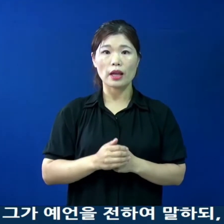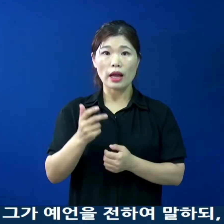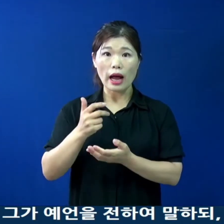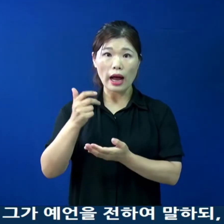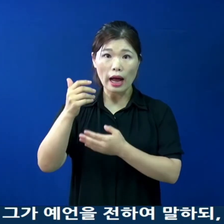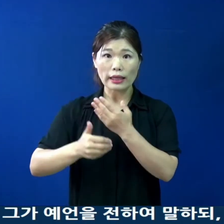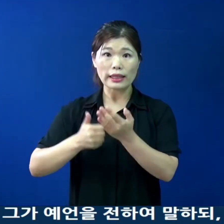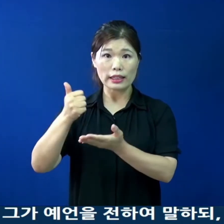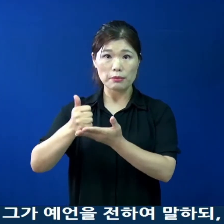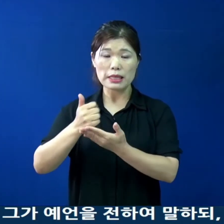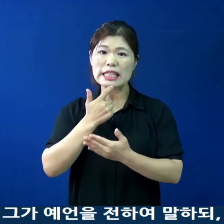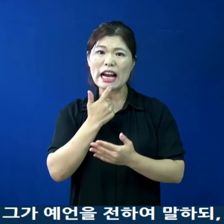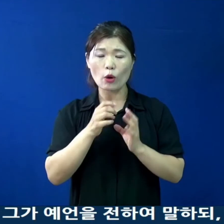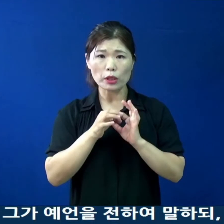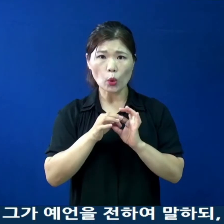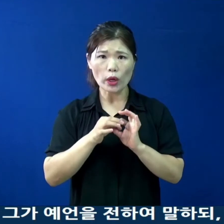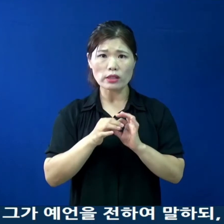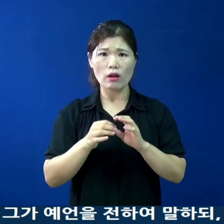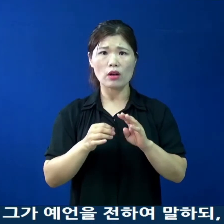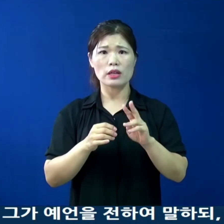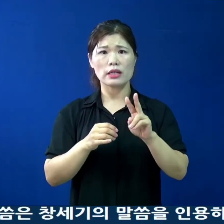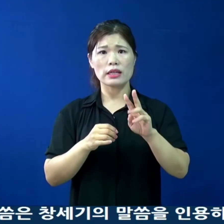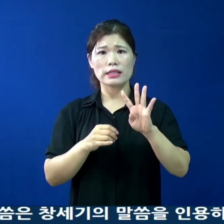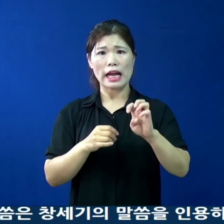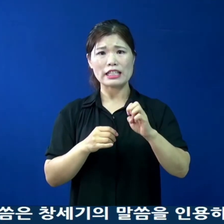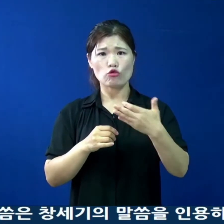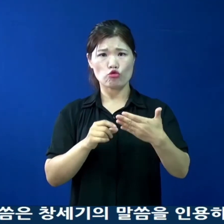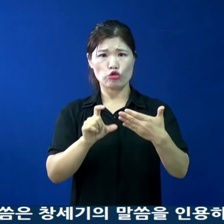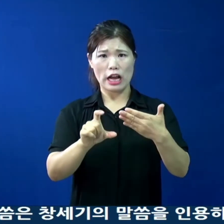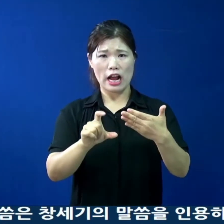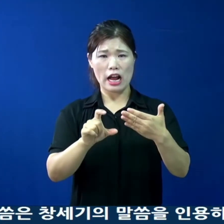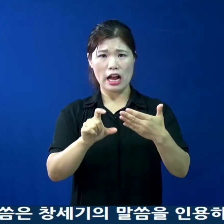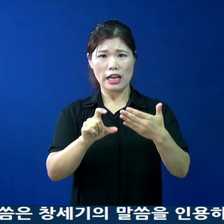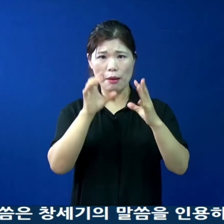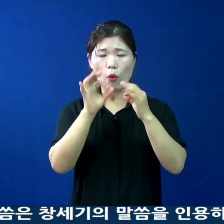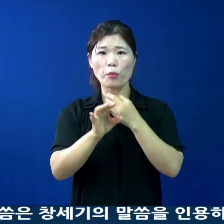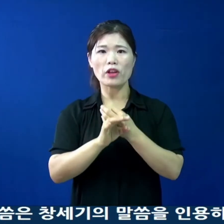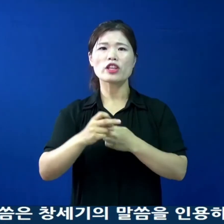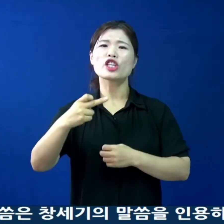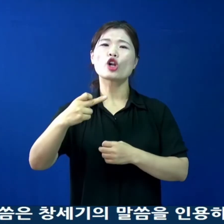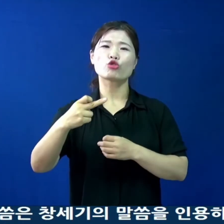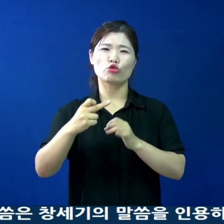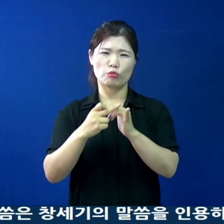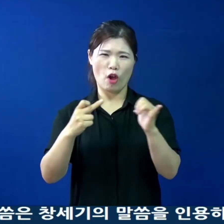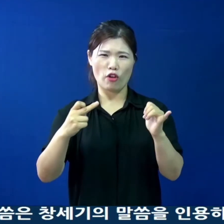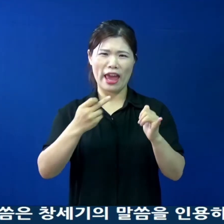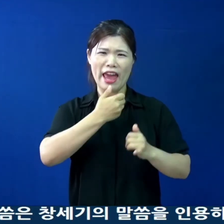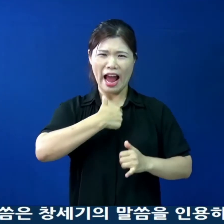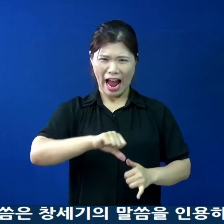하나님이 야곱을 통해서 49장에 12명의 아들을 축복하게 합니다. 그 12명의 아들을 축복할 때